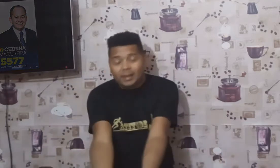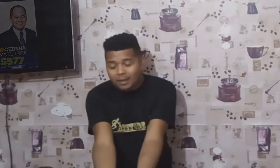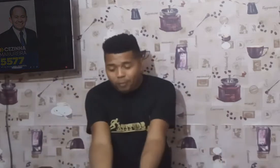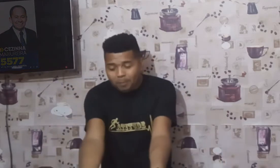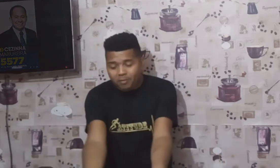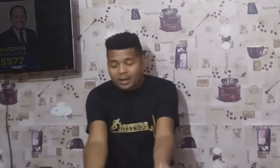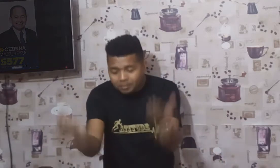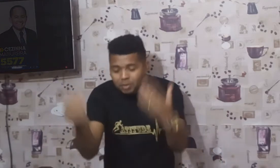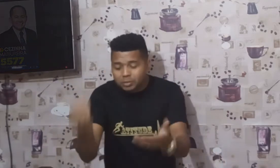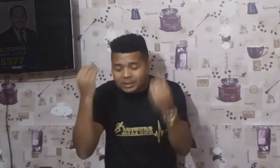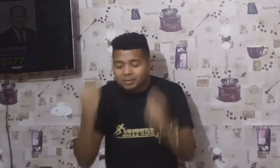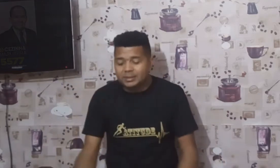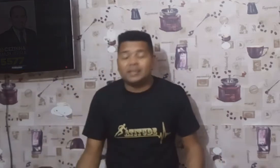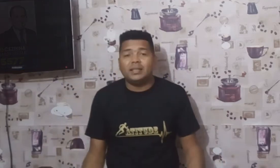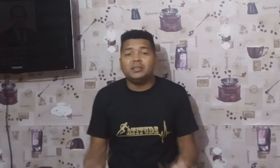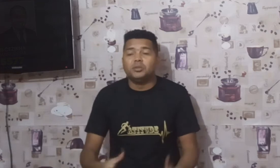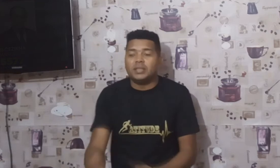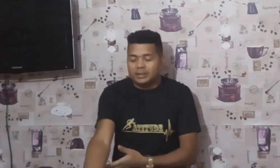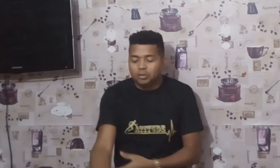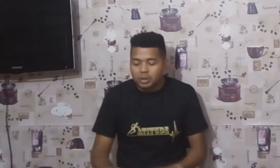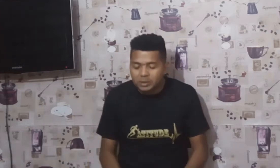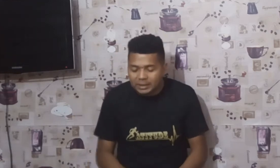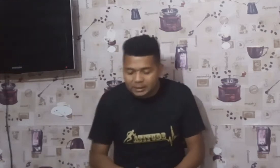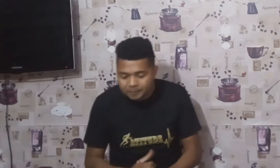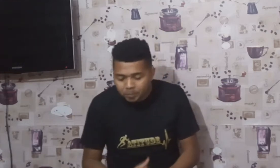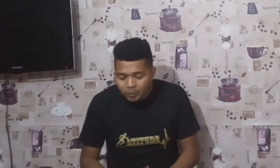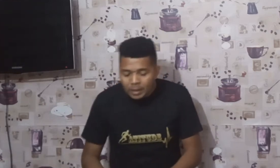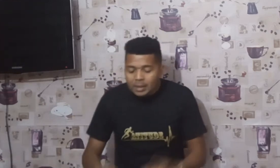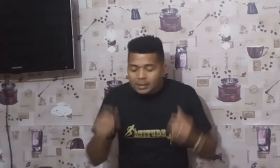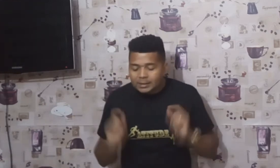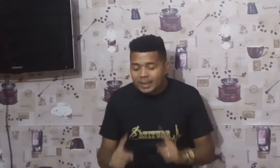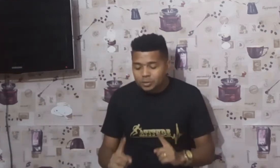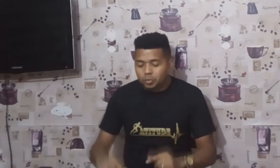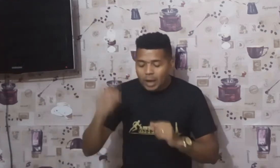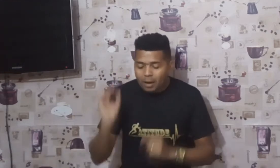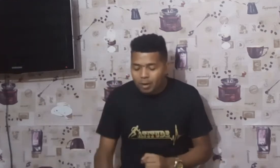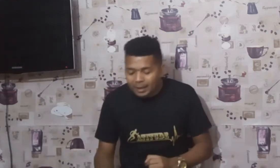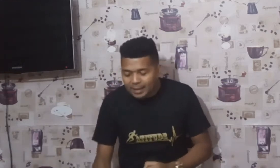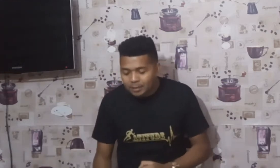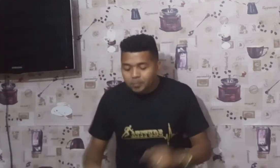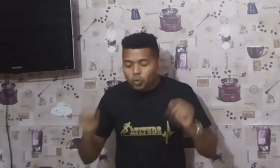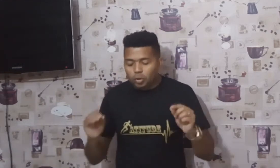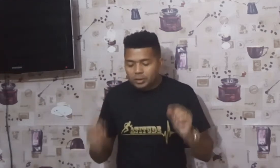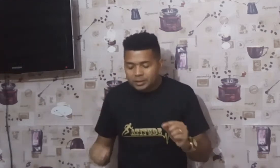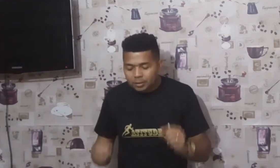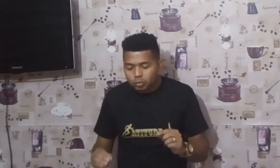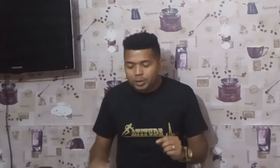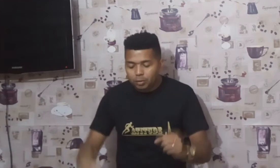lei, foi aprovada. 1107, a lei de 1107 de 2015. Sexto, agora é lei. Todo terceiro domingo